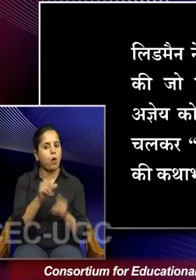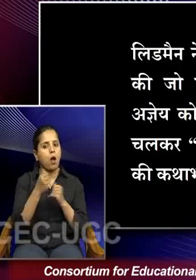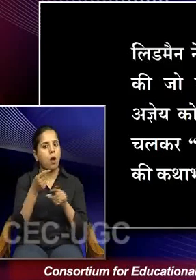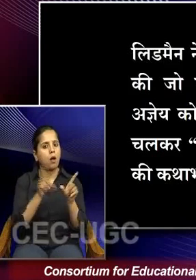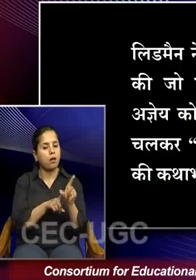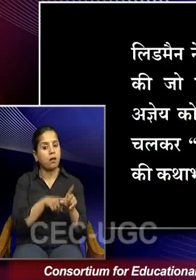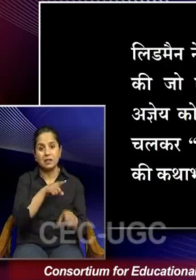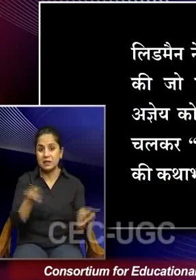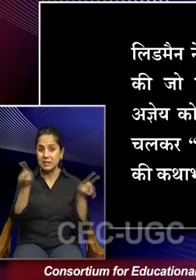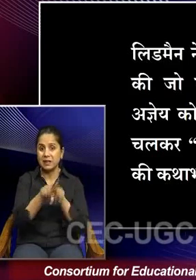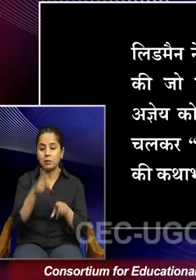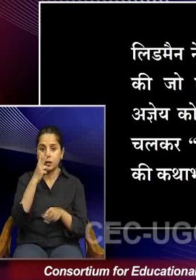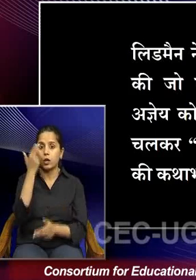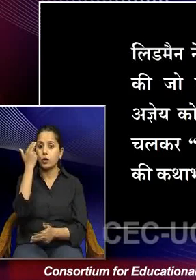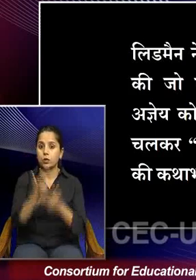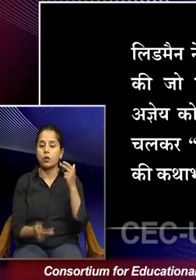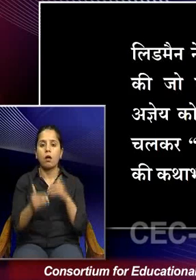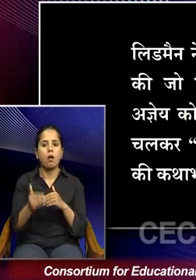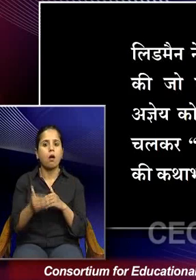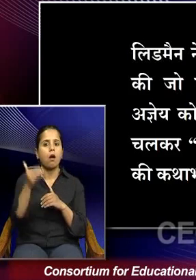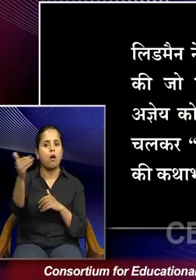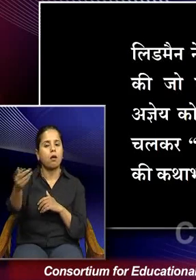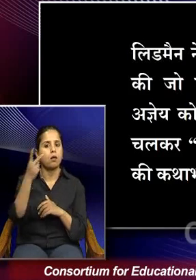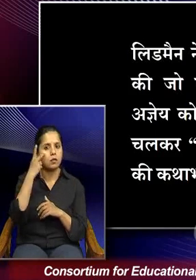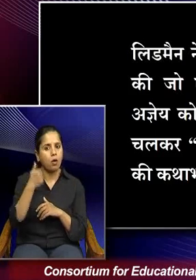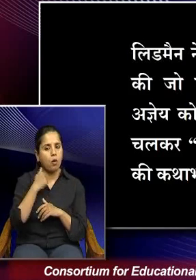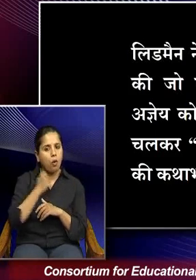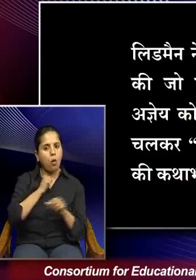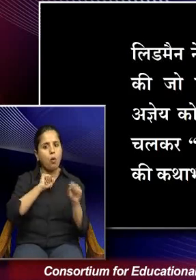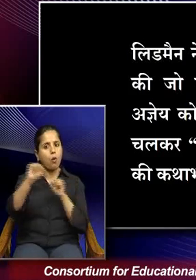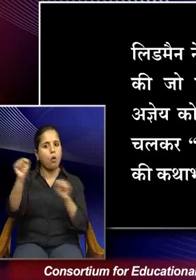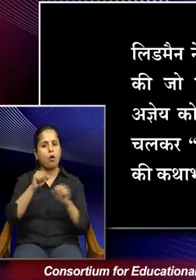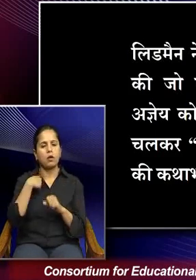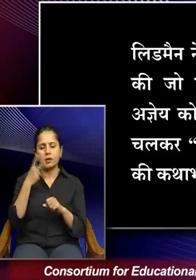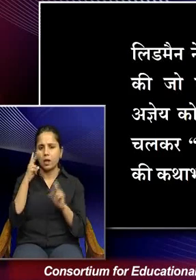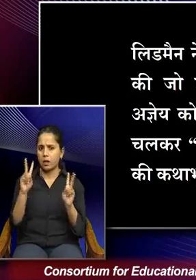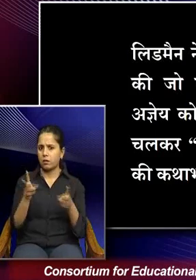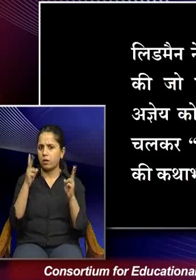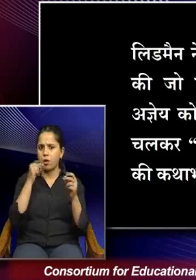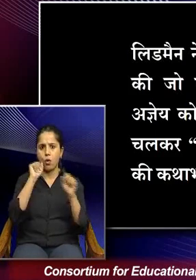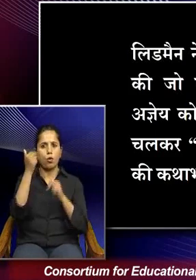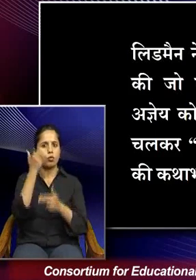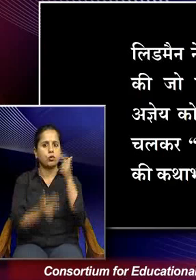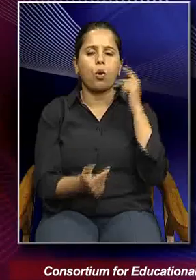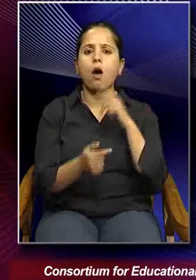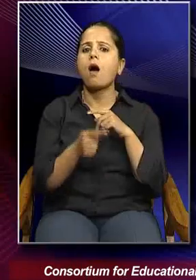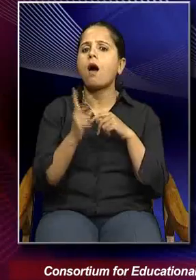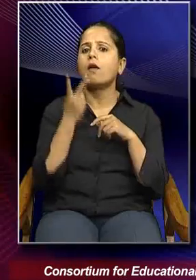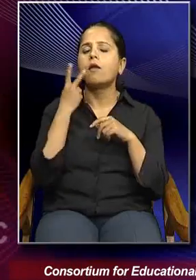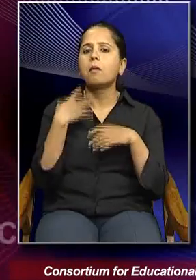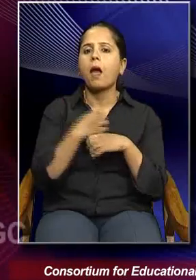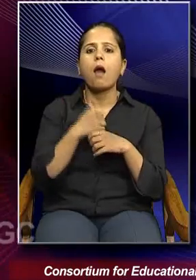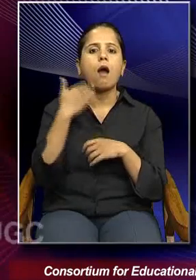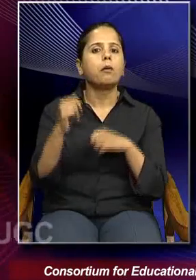वही घटना वही कथा आगे चलकर अपने अपने अजनबी की कथा भूमि बनी